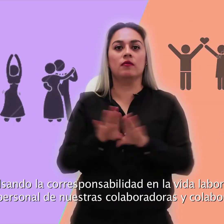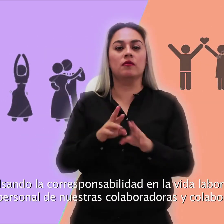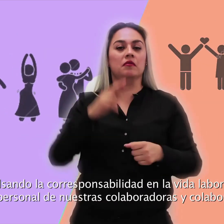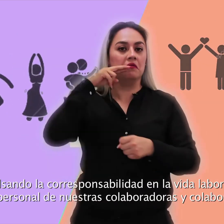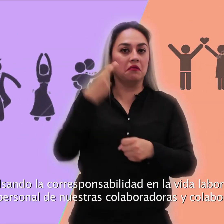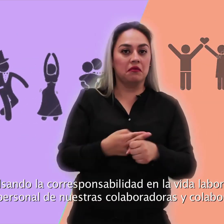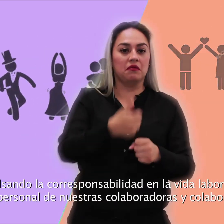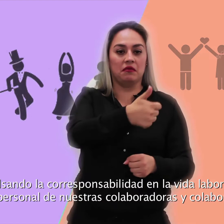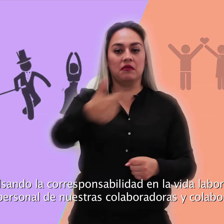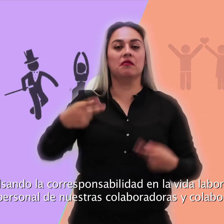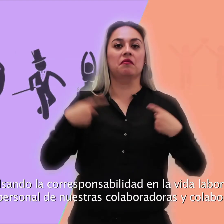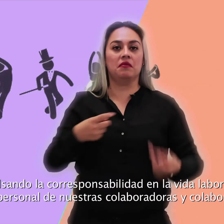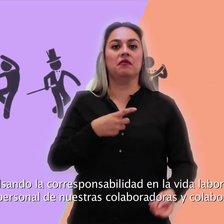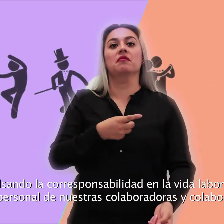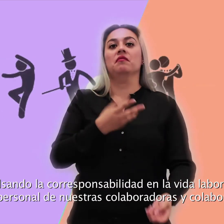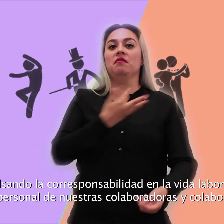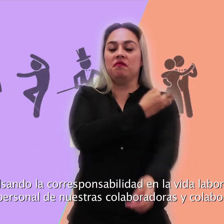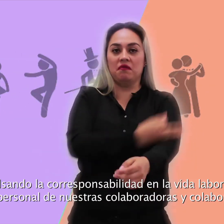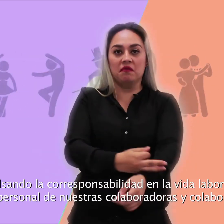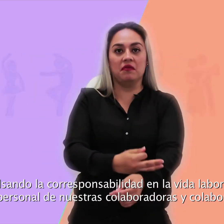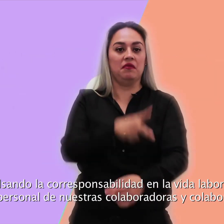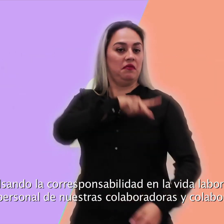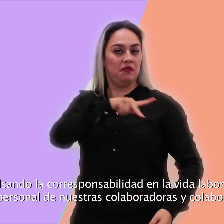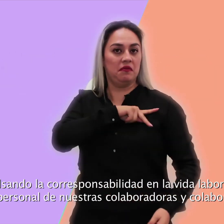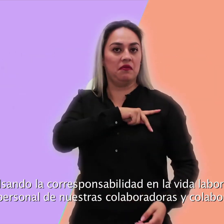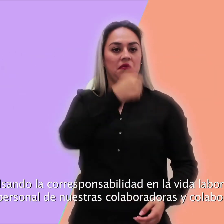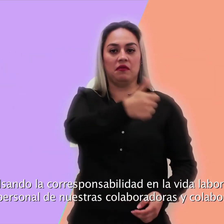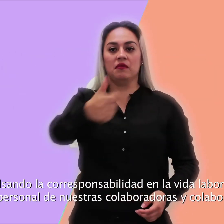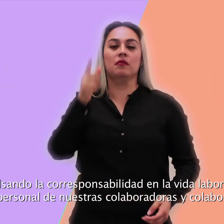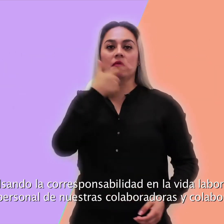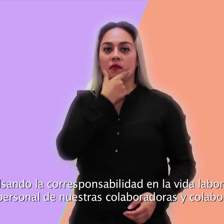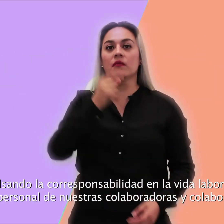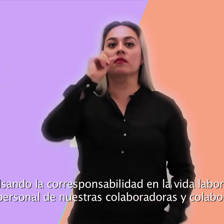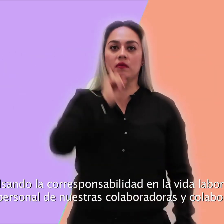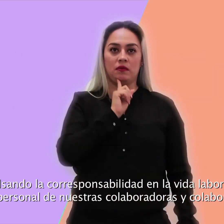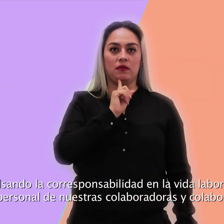corresponsabilidad en la vida laboral, familiar y personal de nuestras colaboradoras y colaboradores.